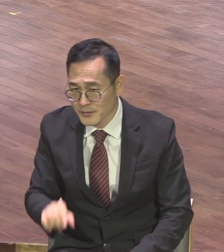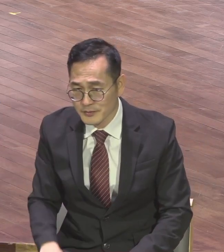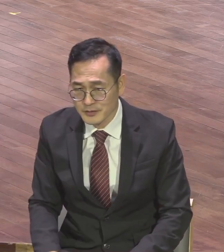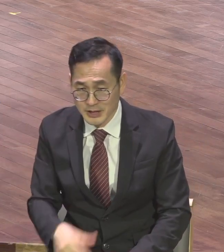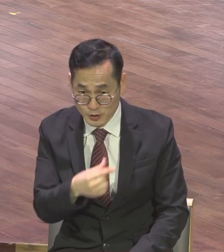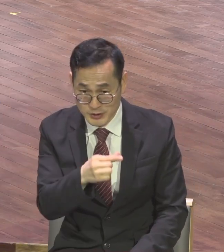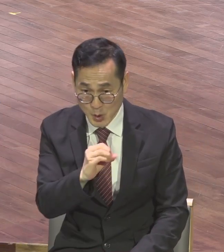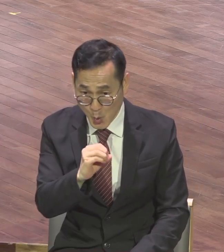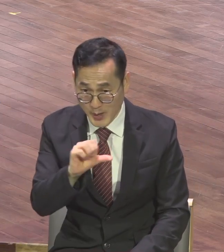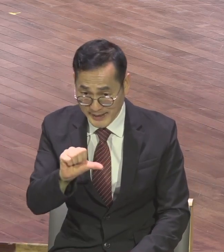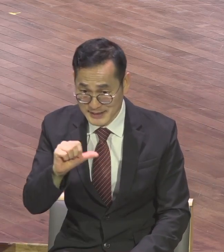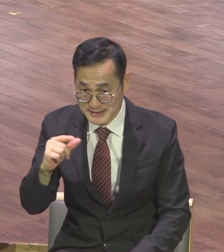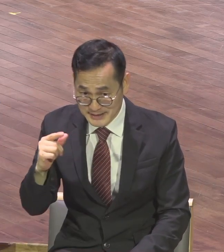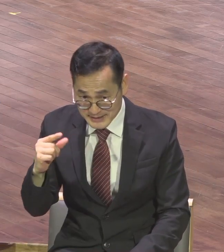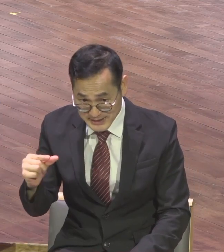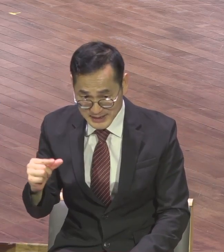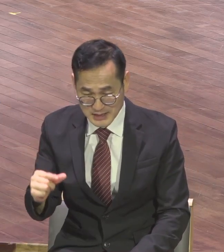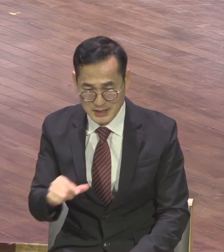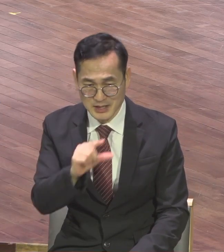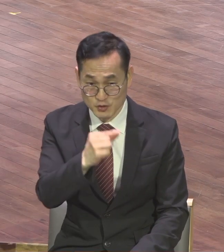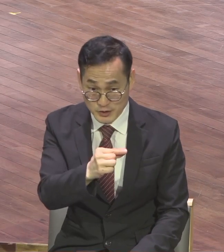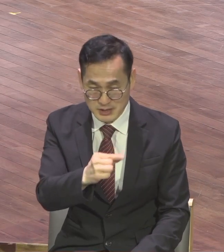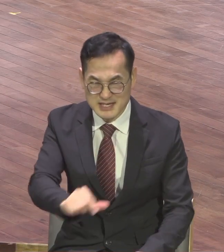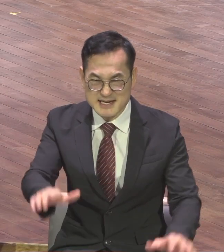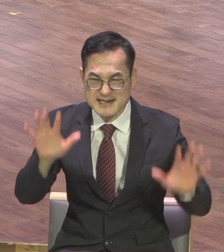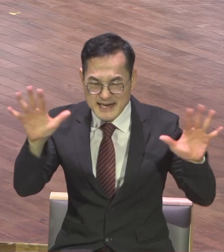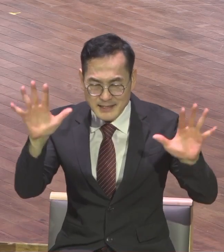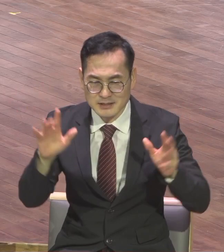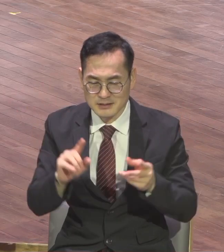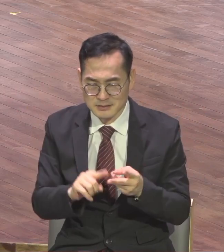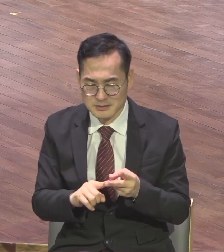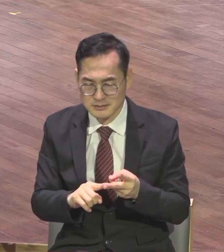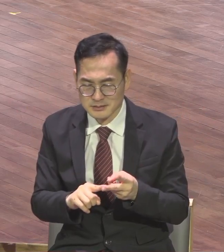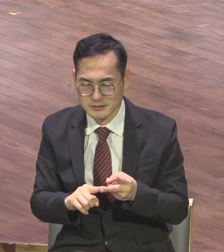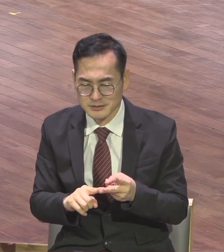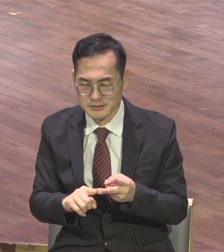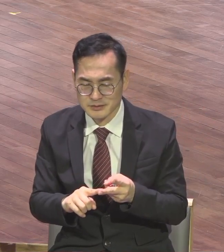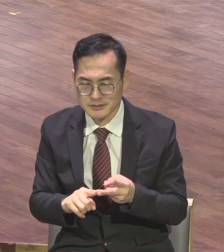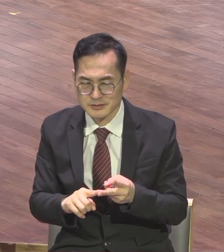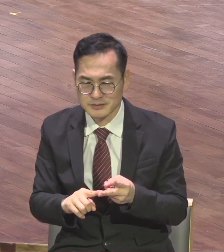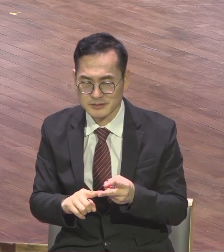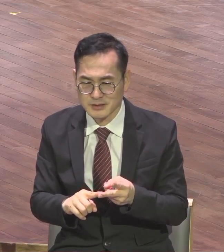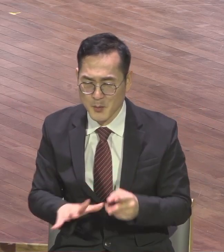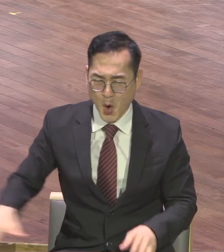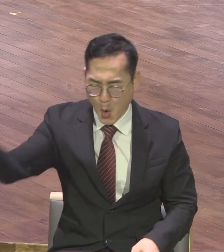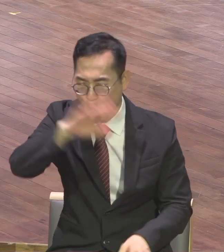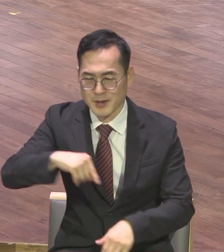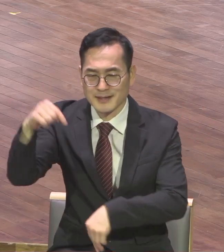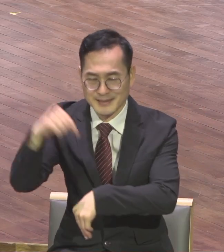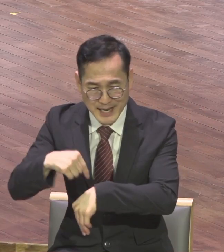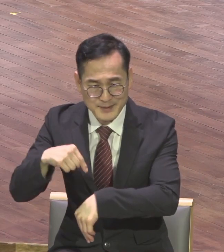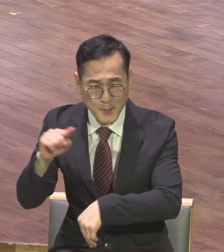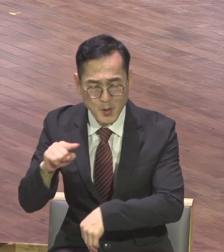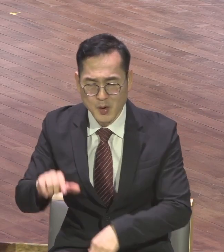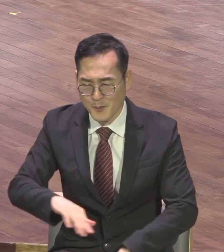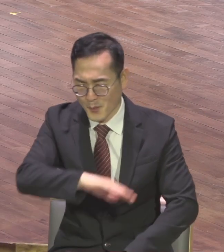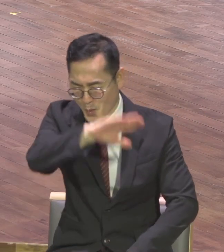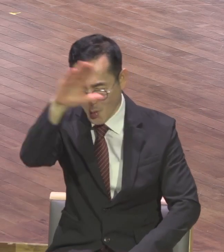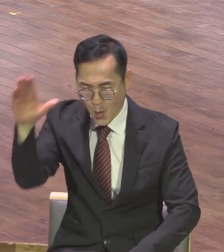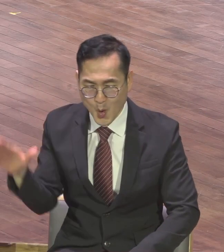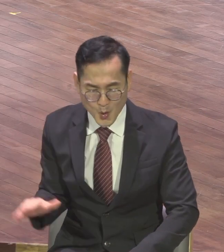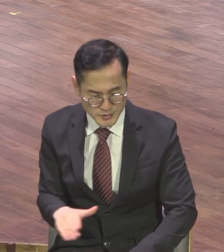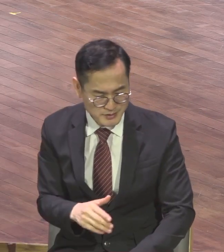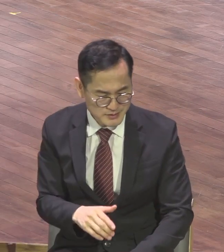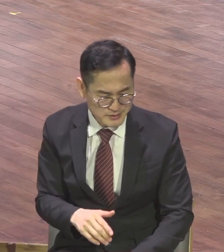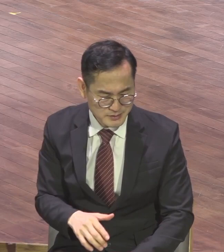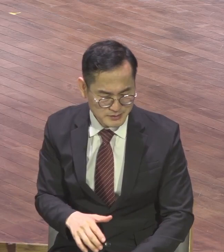이 약자인데요 Greatest of all time 이 무슨 말인가 하면 모든